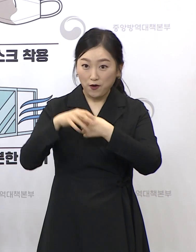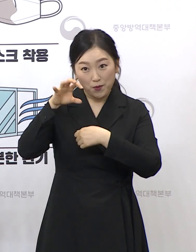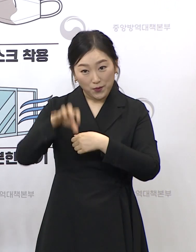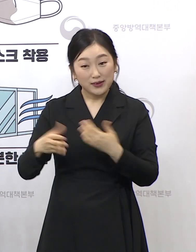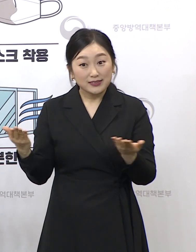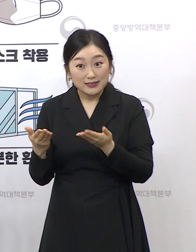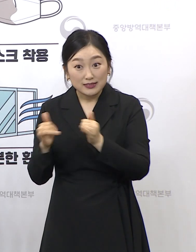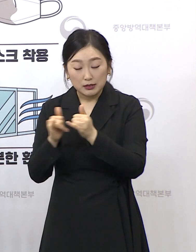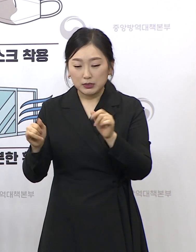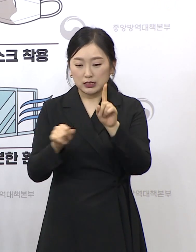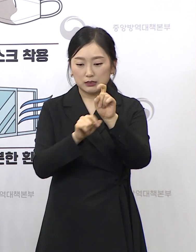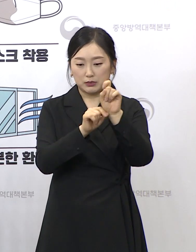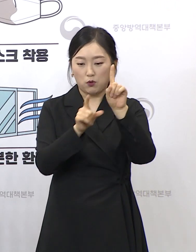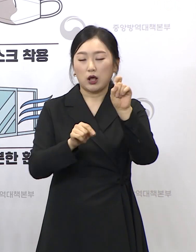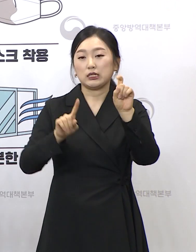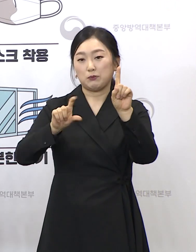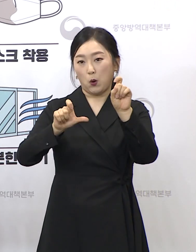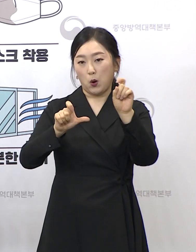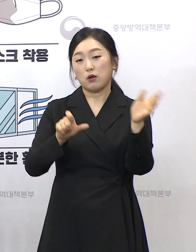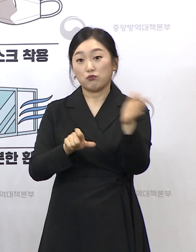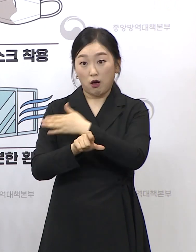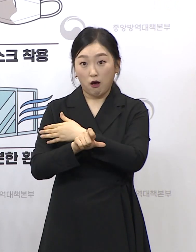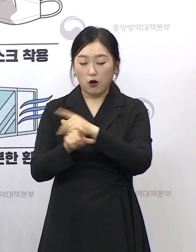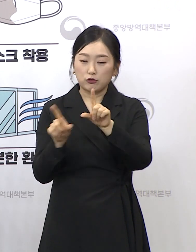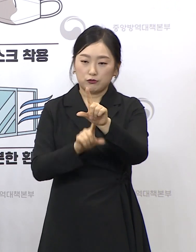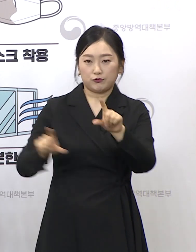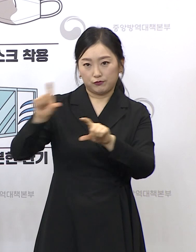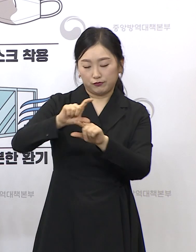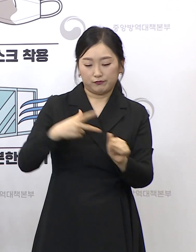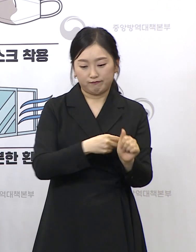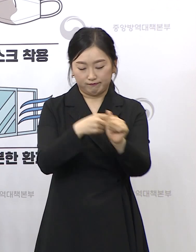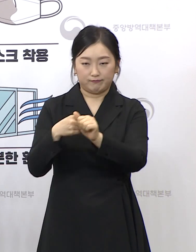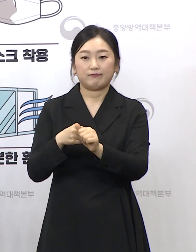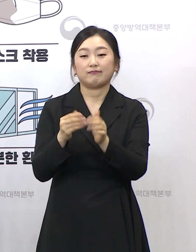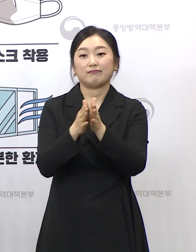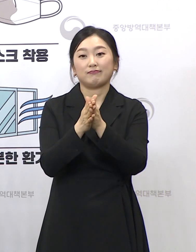종사자는 11월 15일부터 추가 접종이 시행됩니다.